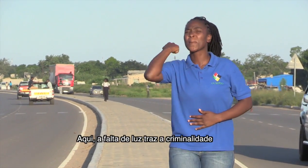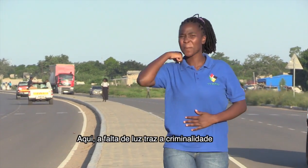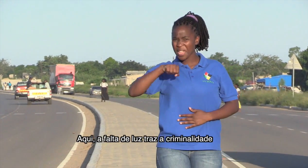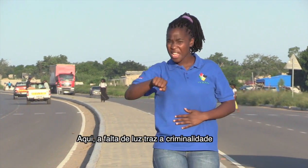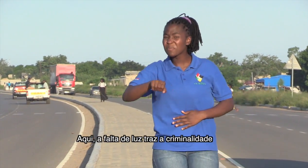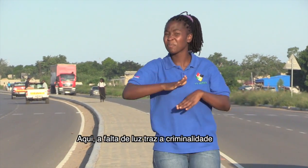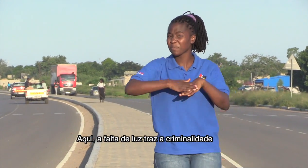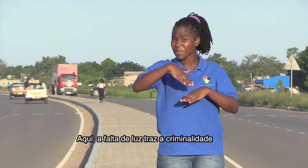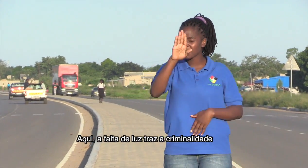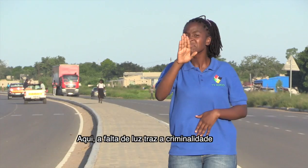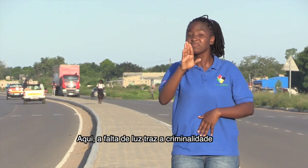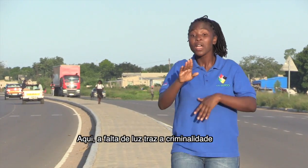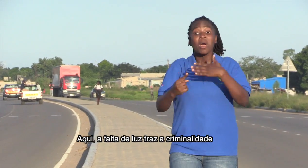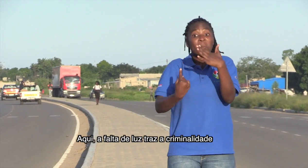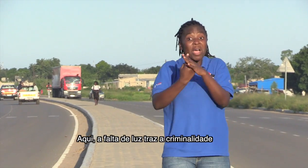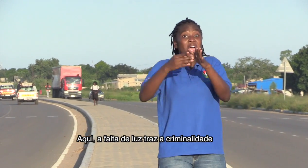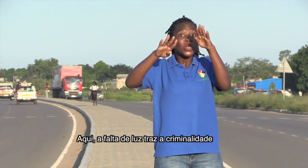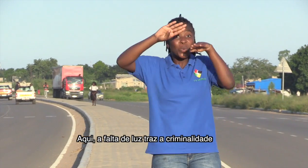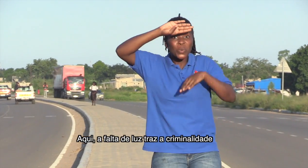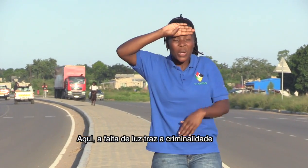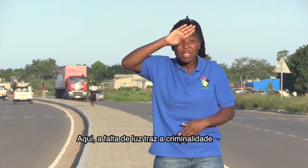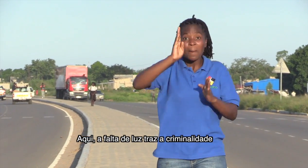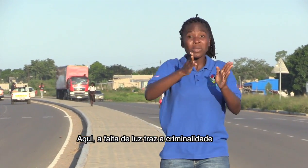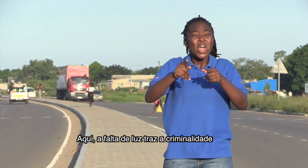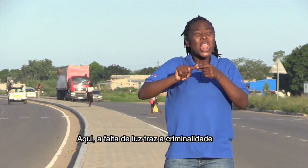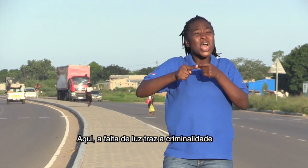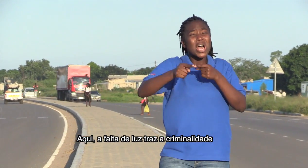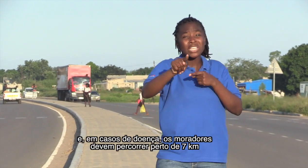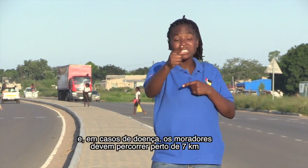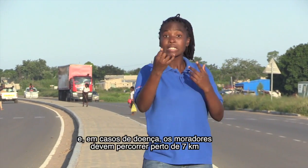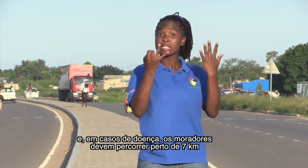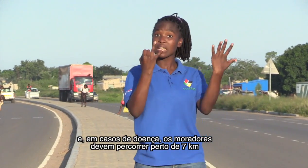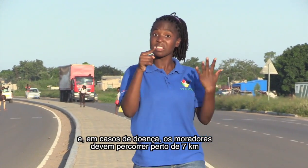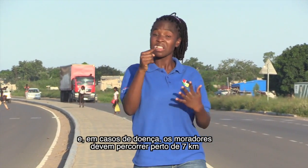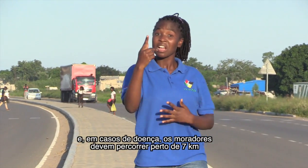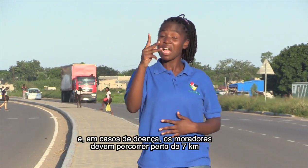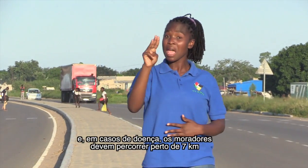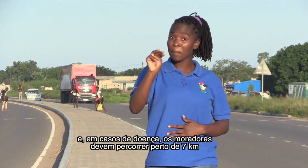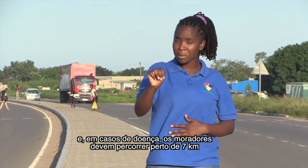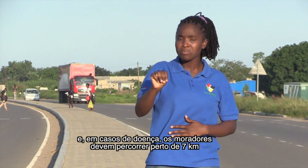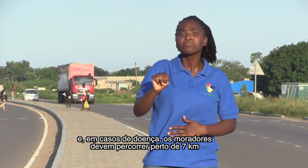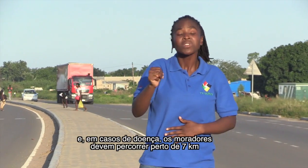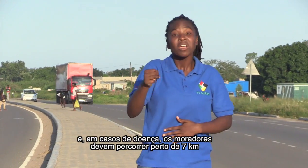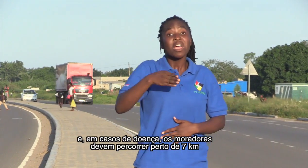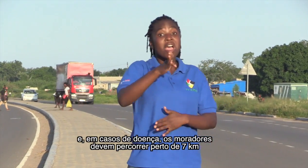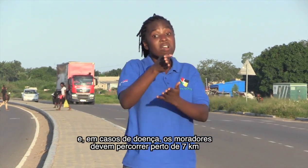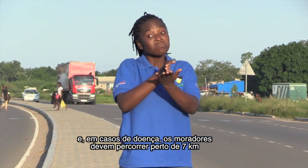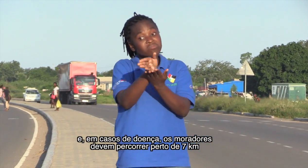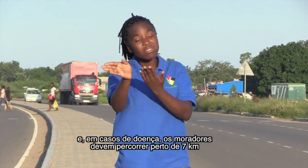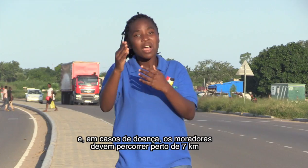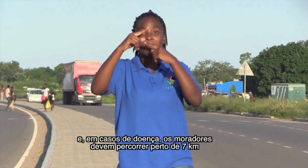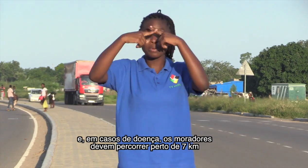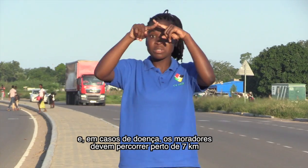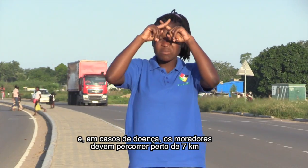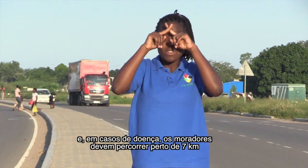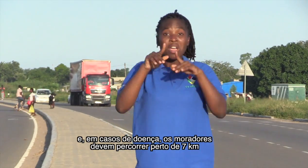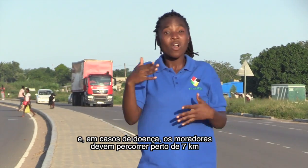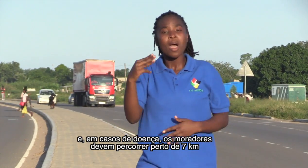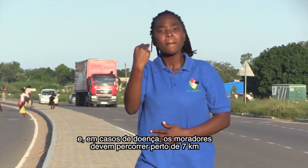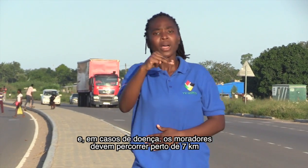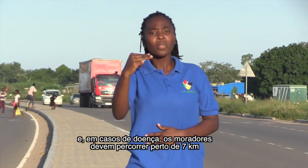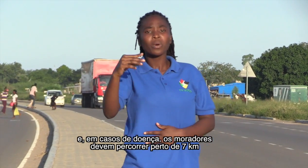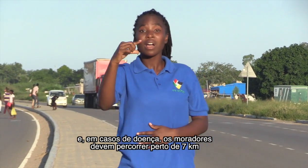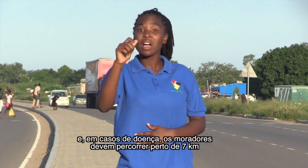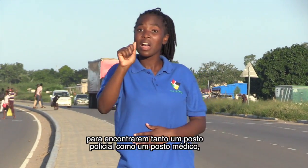Matiduan. Aqui, a falta de luz traz a criminalidade e em casos de doença, os moradores devem percorrer